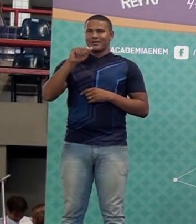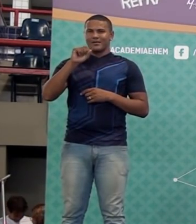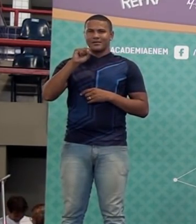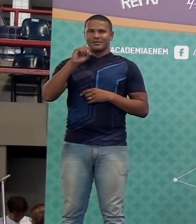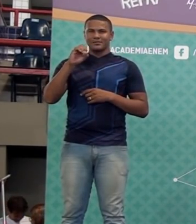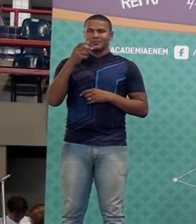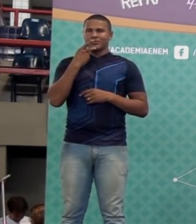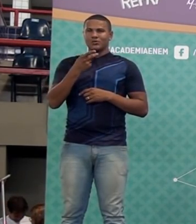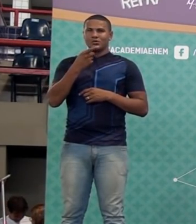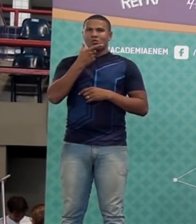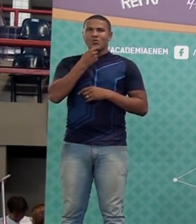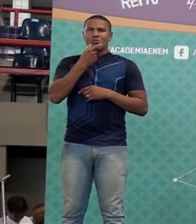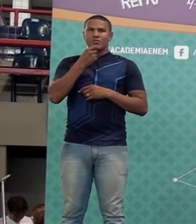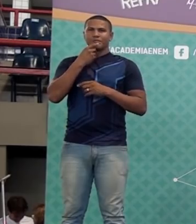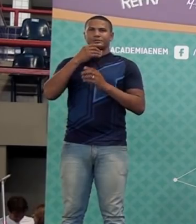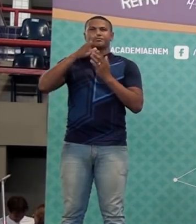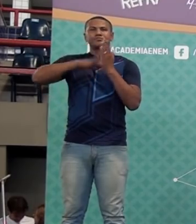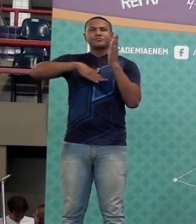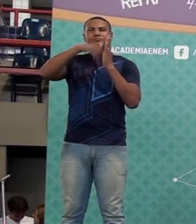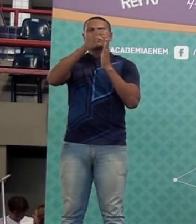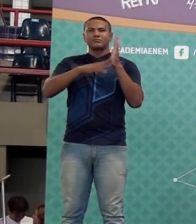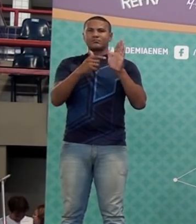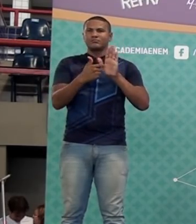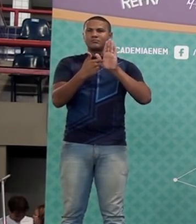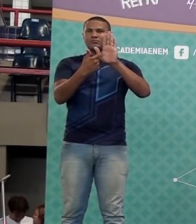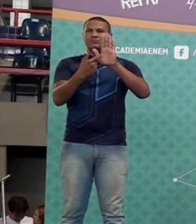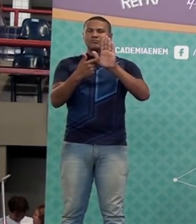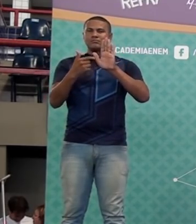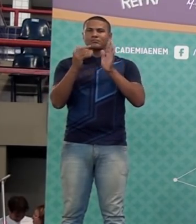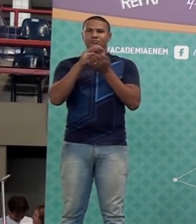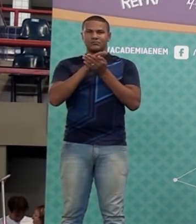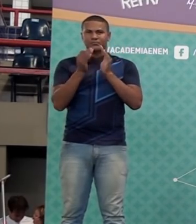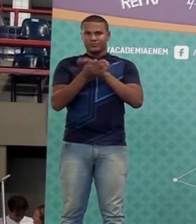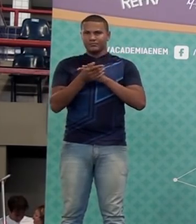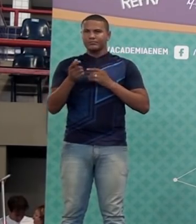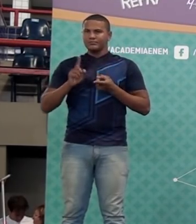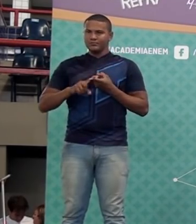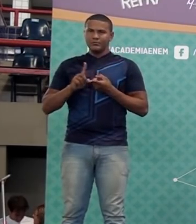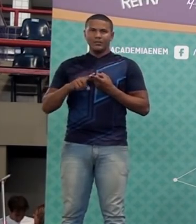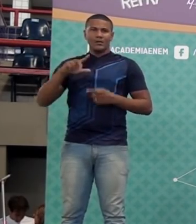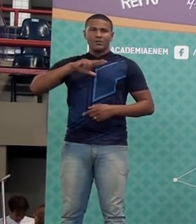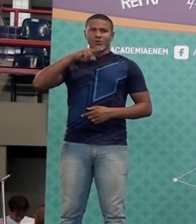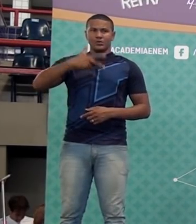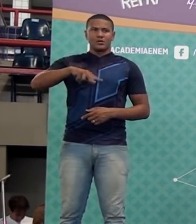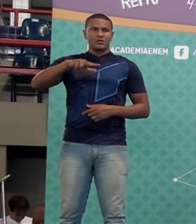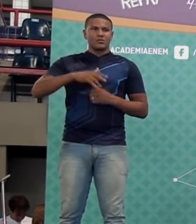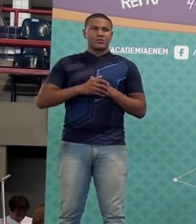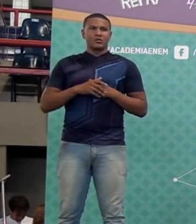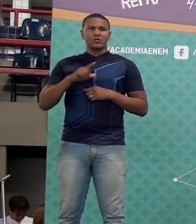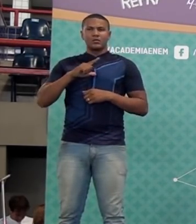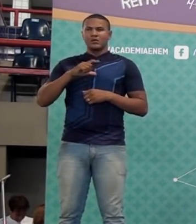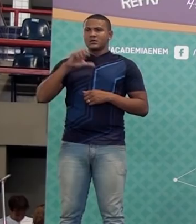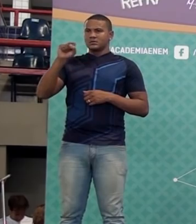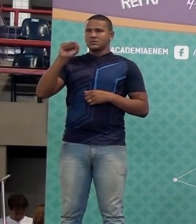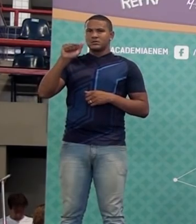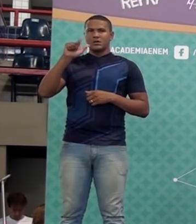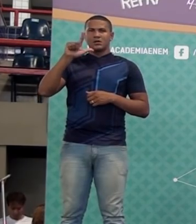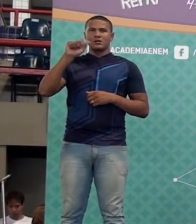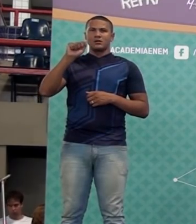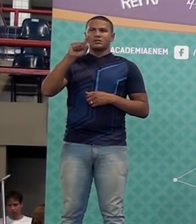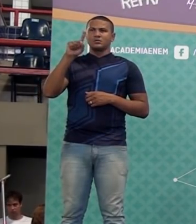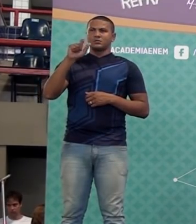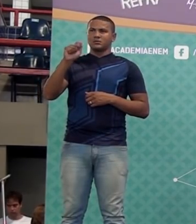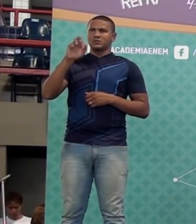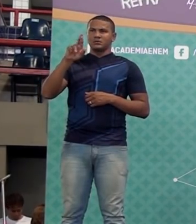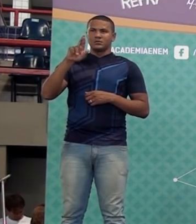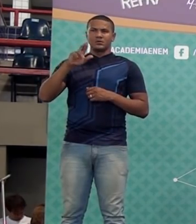E Portugal, que chegou ao poder em 33 com Salazar. Veja que interessante. O Oliveira Salazar, o ditador fascista português,